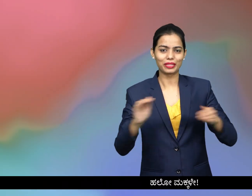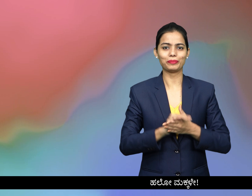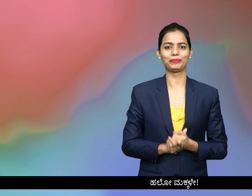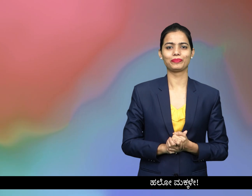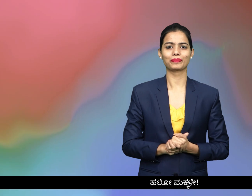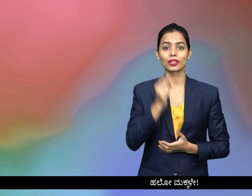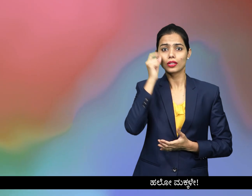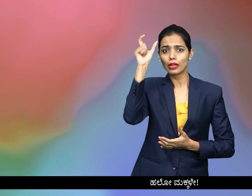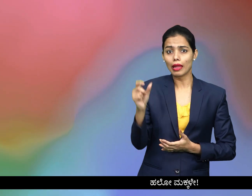ಪುಷ್ಪಾ ಮುರುಗೇಶ್ ಗುಳೇದ್.